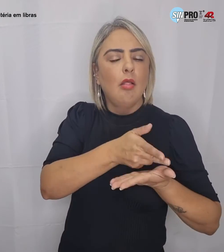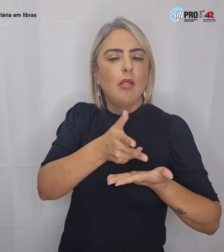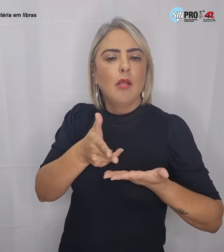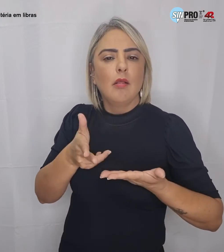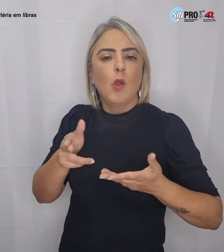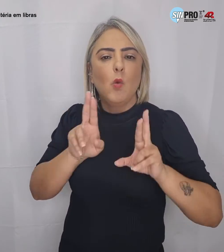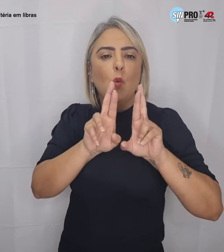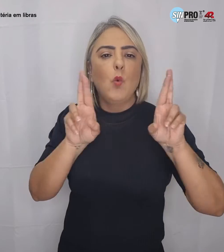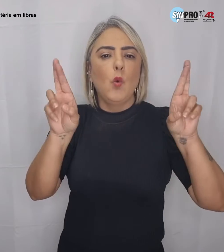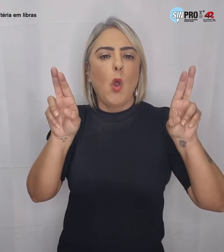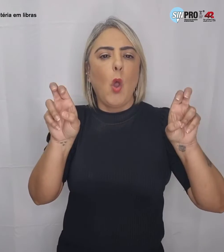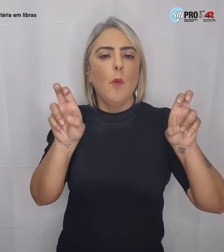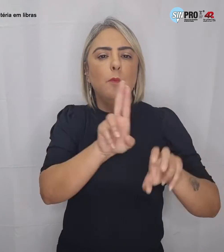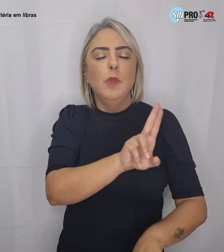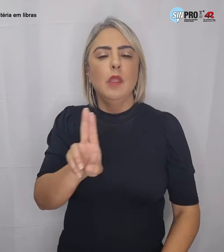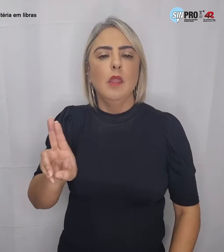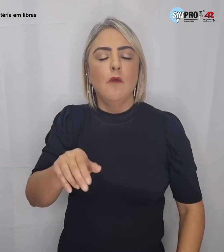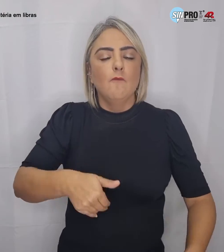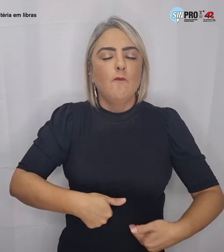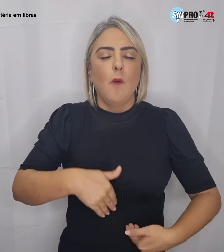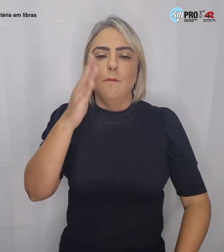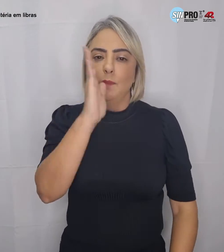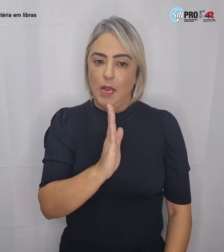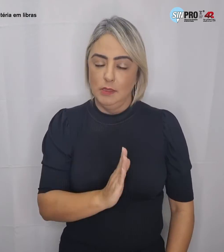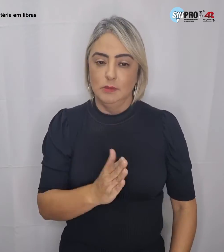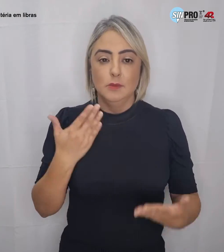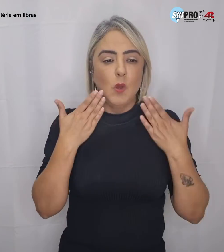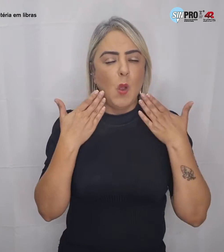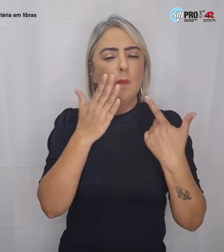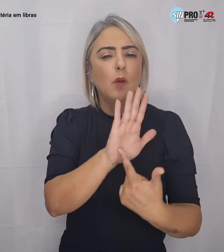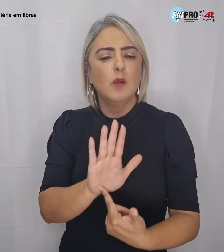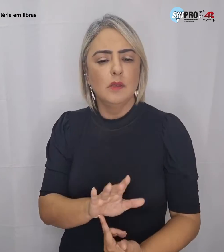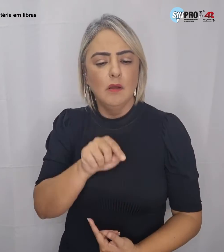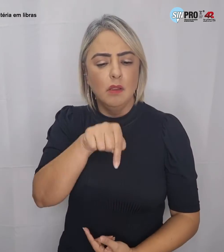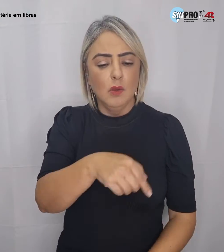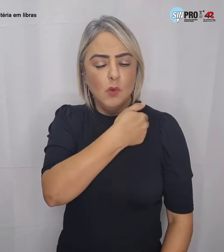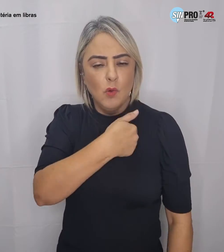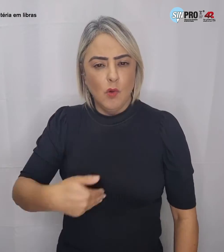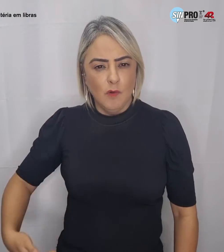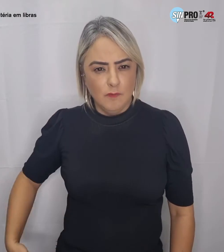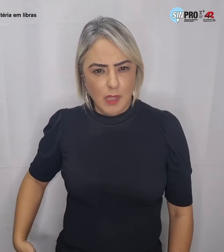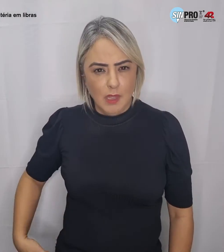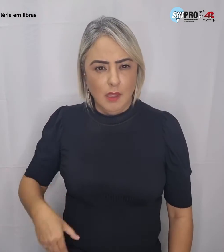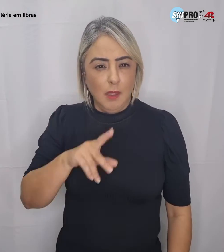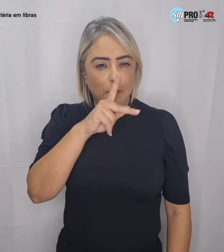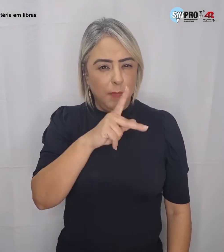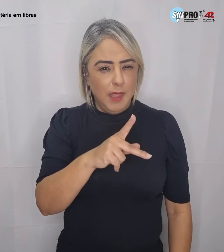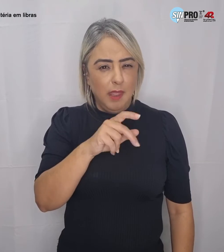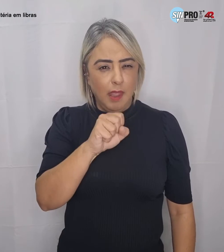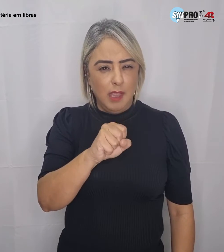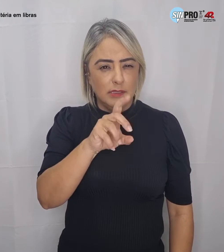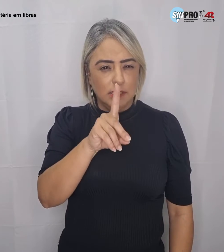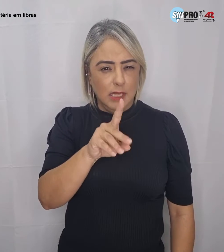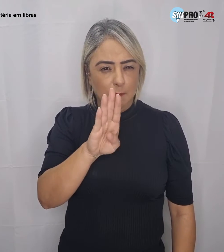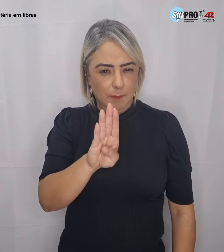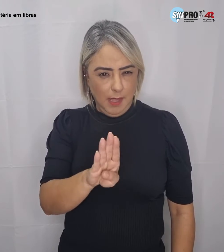série intitulada Fome no Brasil, na qual mostrou que no governo do PSDB,